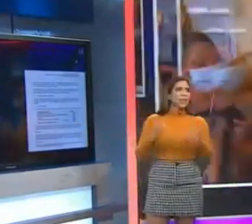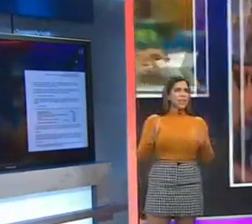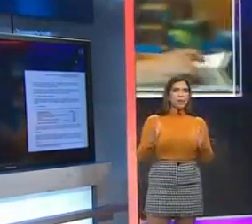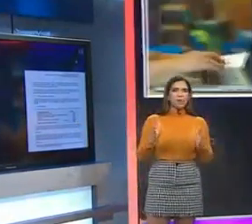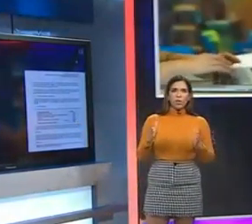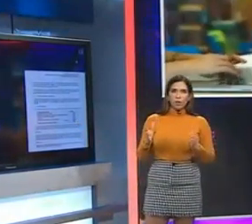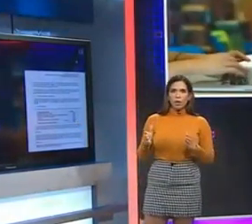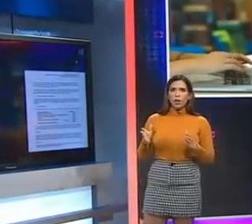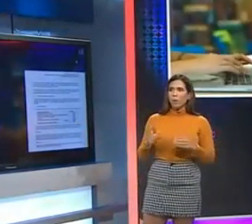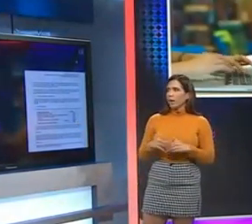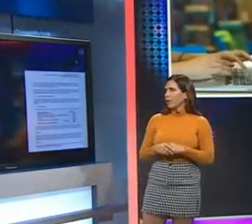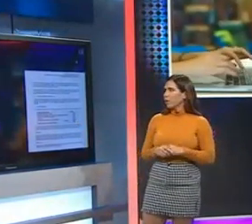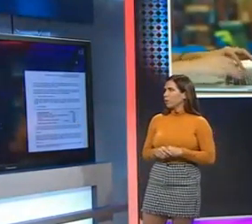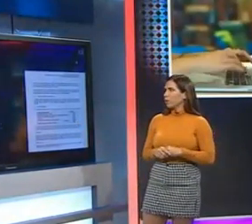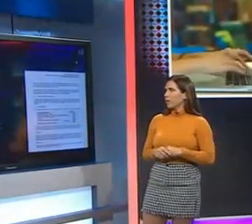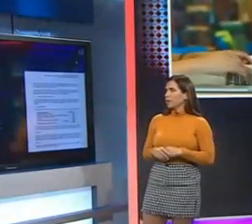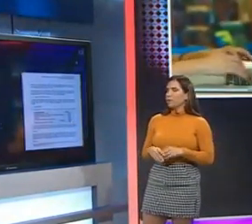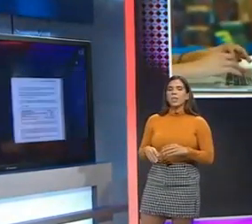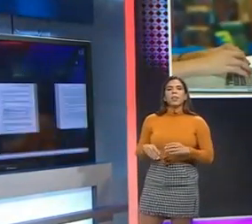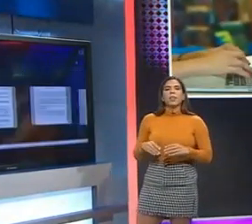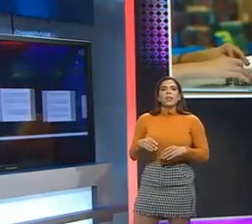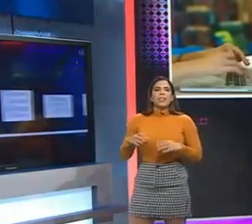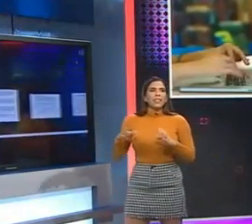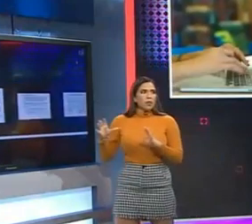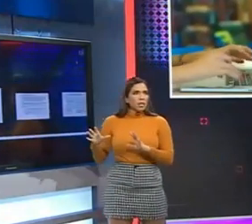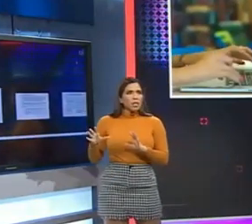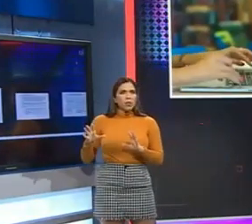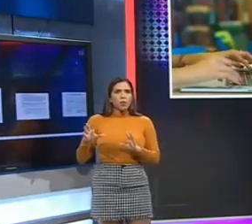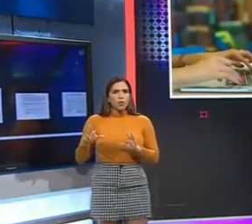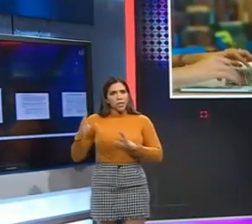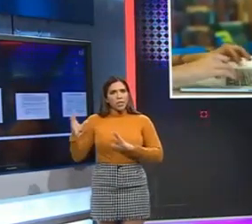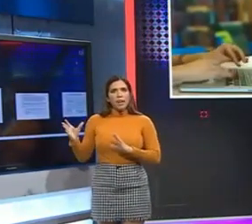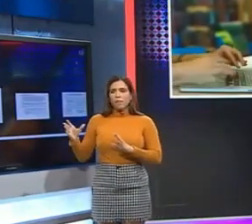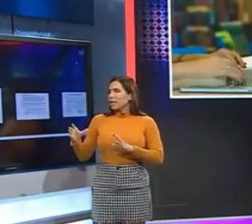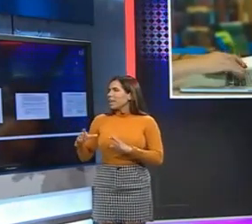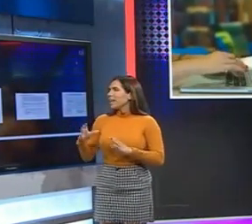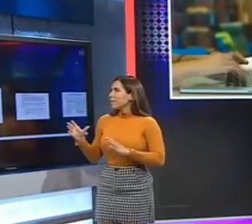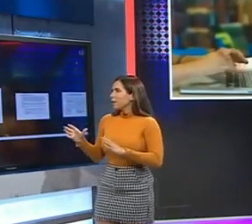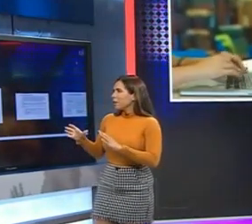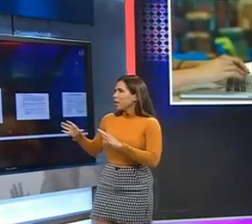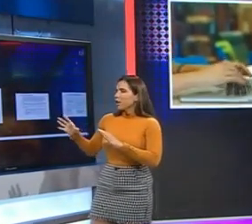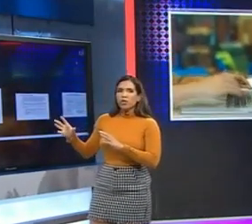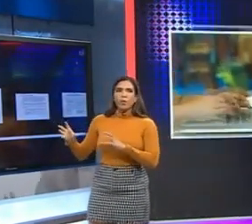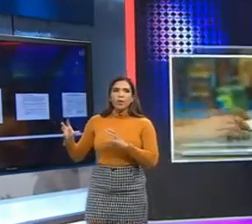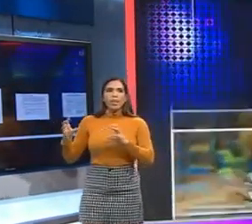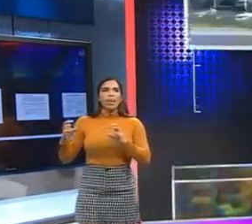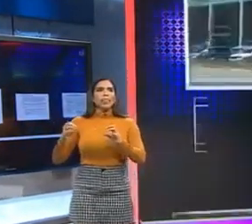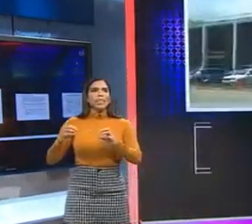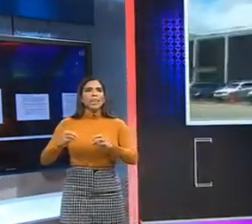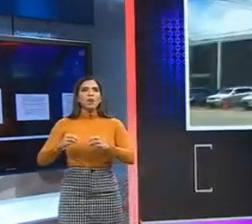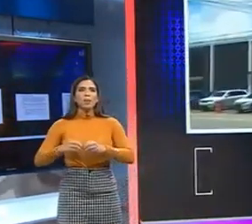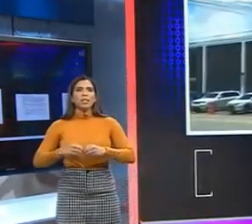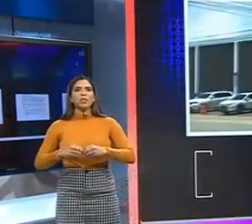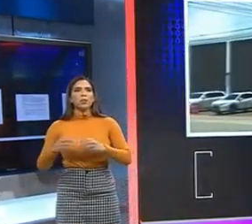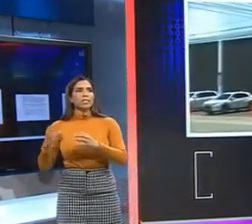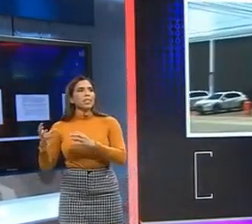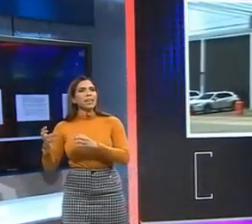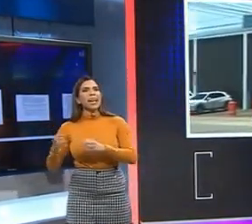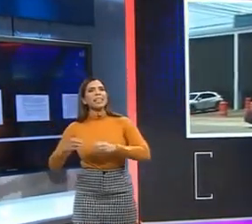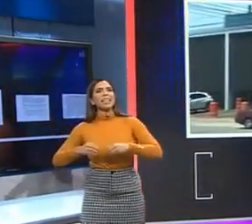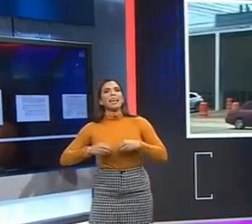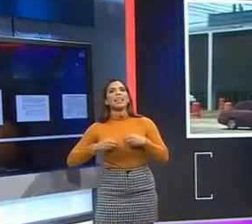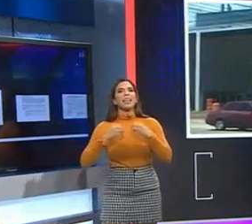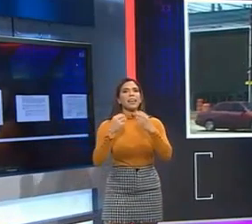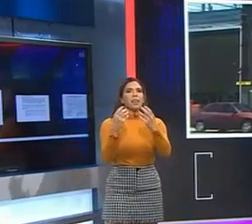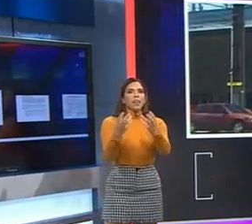159.330 equipos tecnológicos para los estudiantes. Este contrato o este RFP era bien oneroso porque hacía que las compañías tuviesen